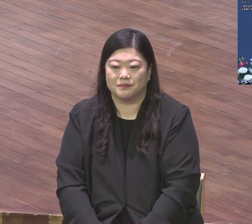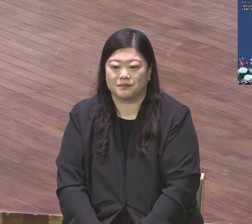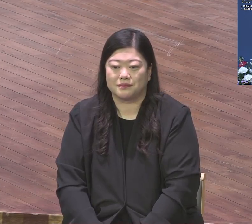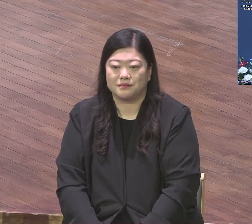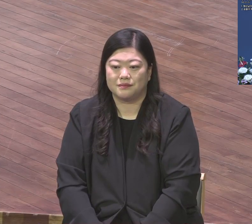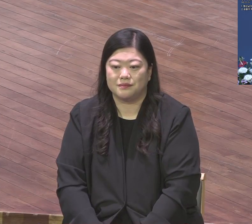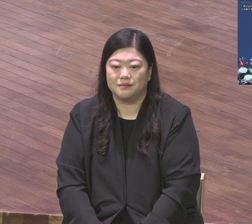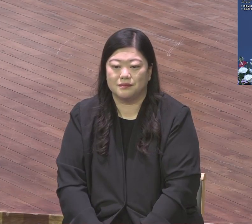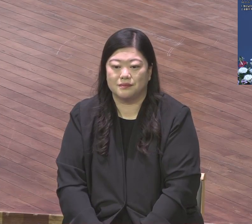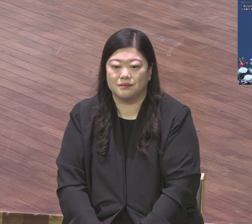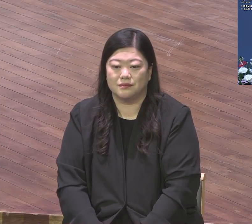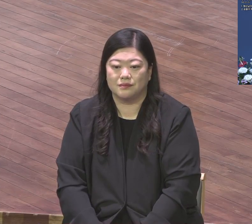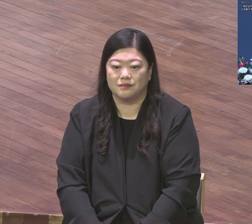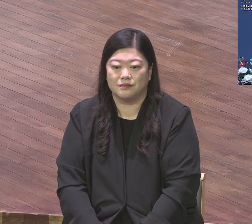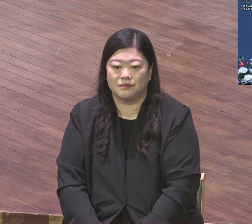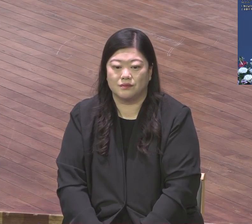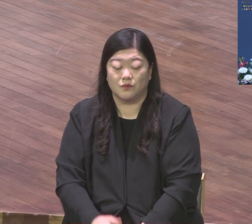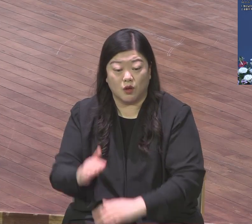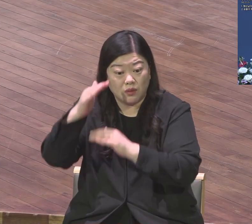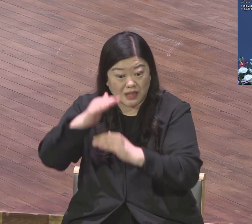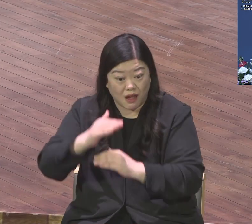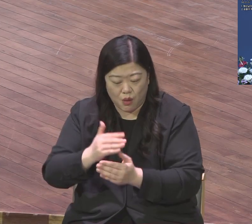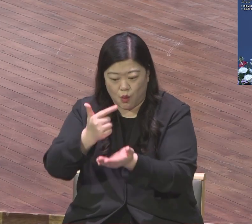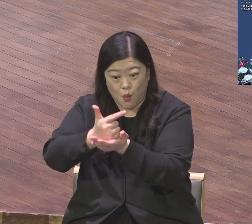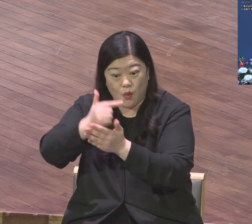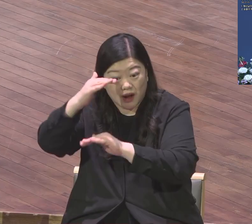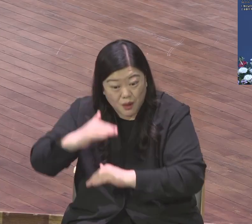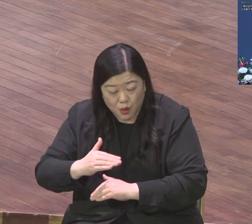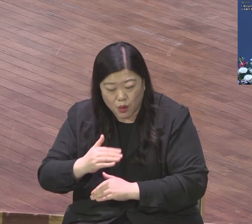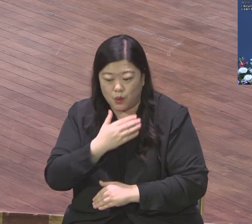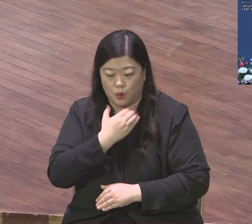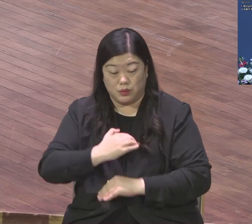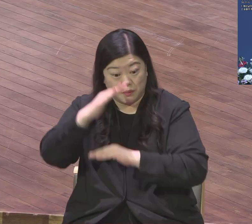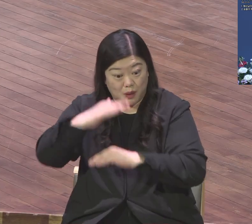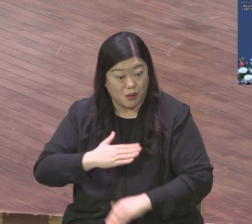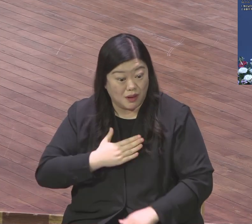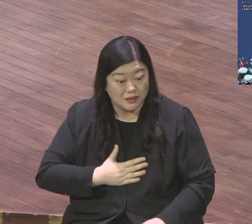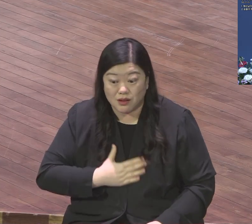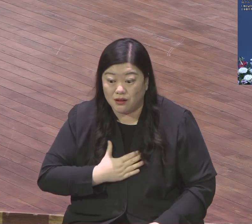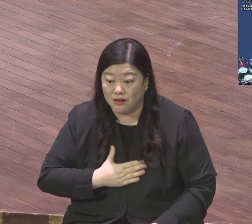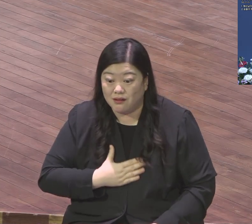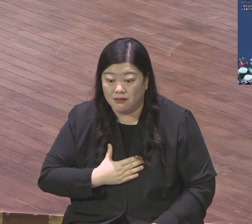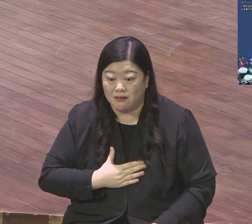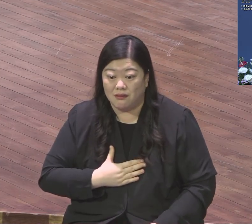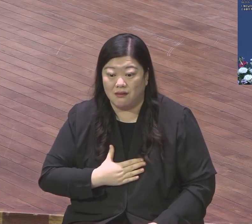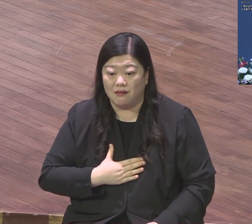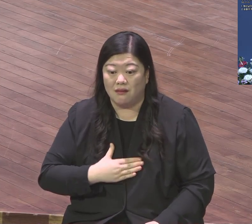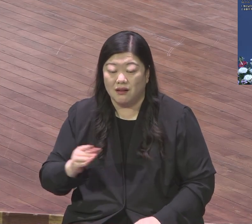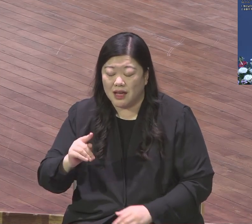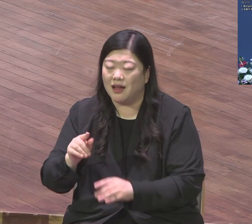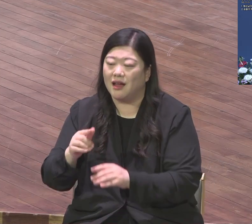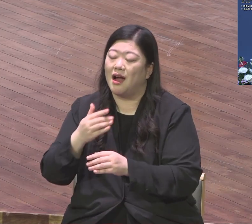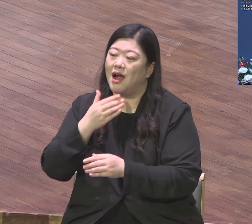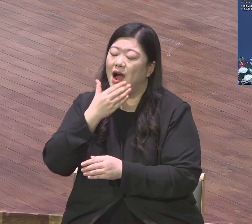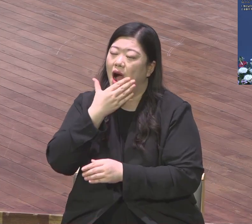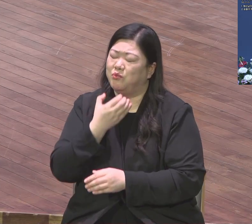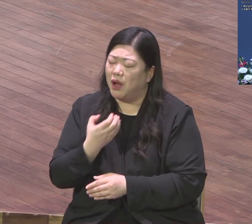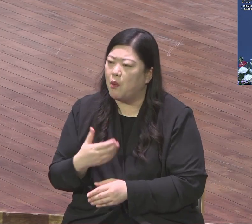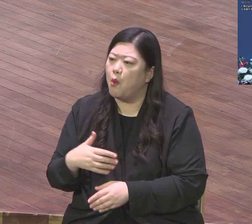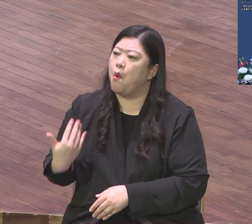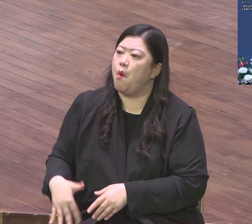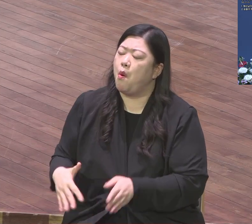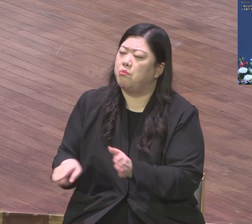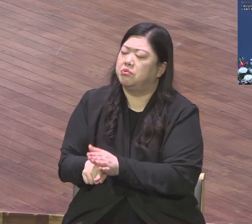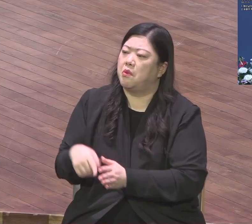잘 알고 있잖아요. 여러분 다 아는 내용이잖아요. 그런데 이 말씀을 삶 속에 한번 적용해 보신